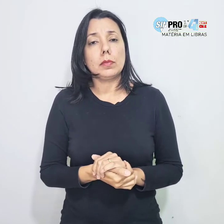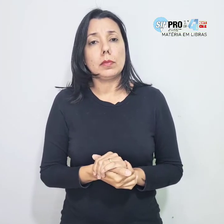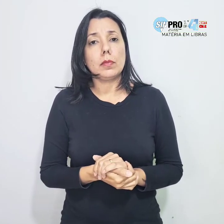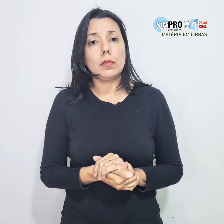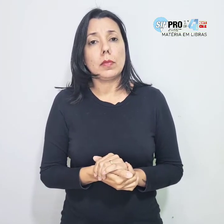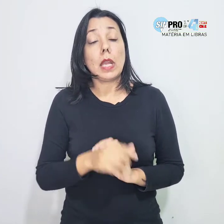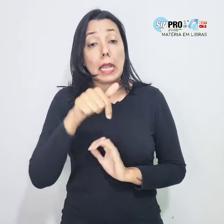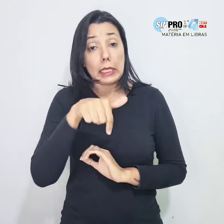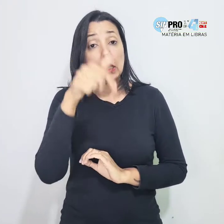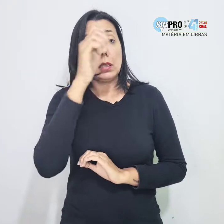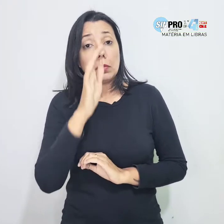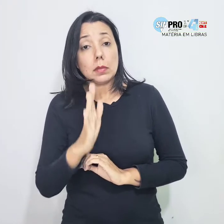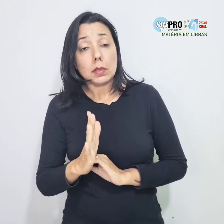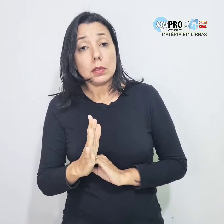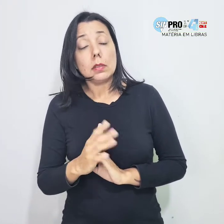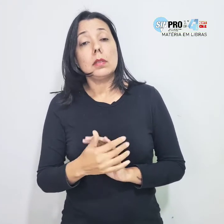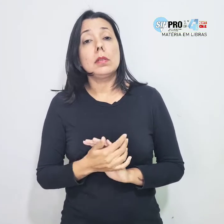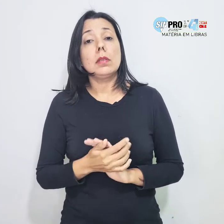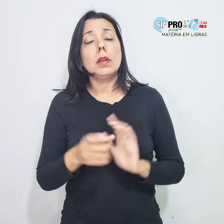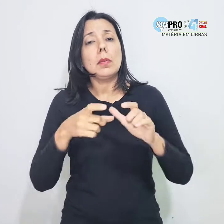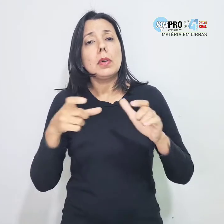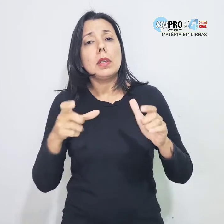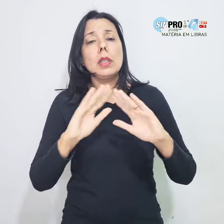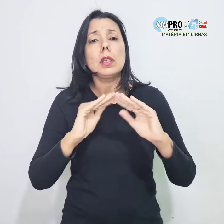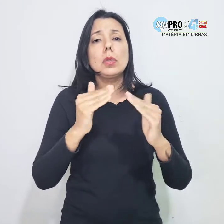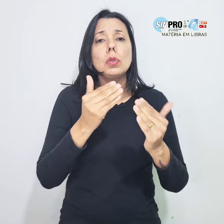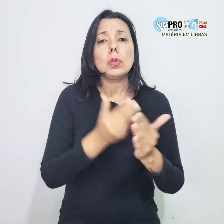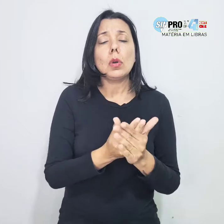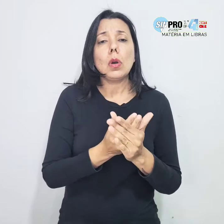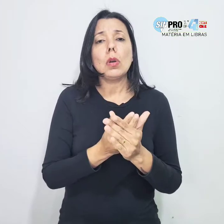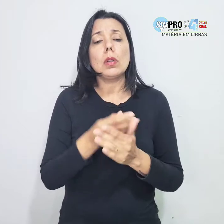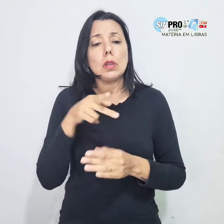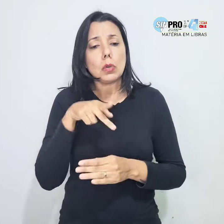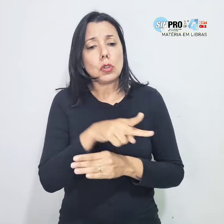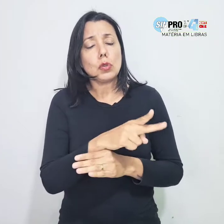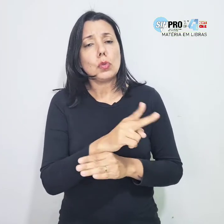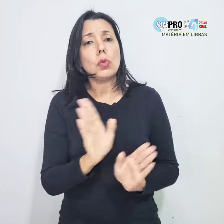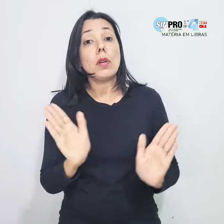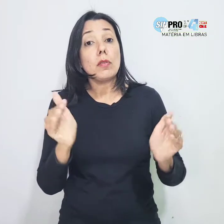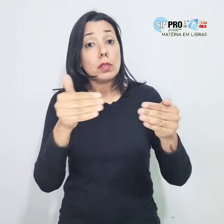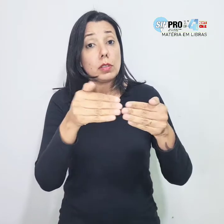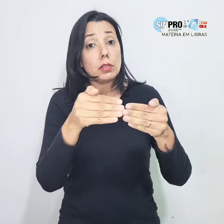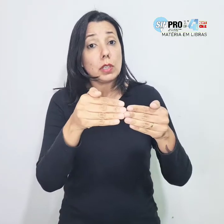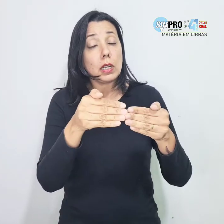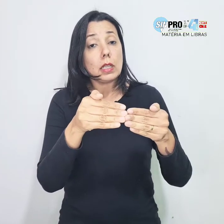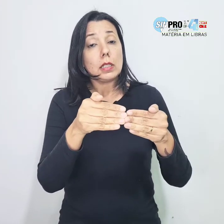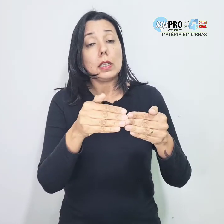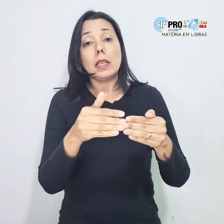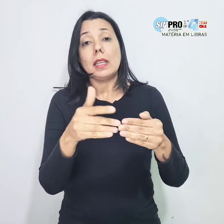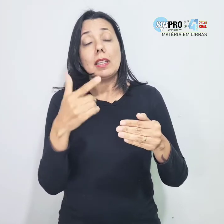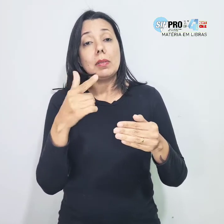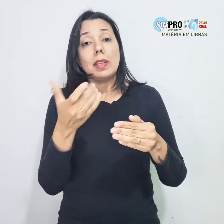No Brasil, a maioria das escolas permanece fechada e sem previsão sequer de quando